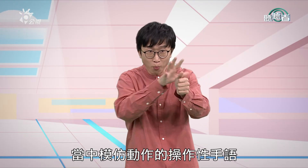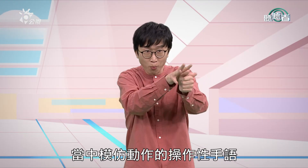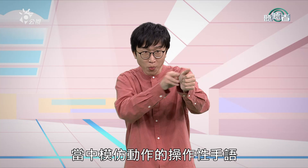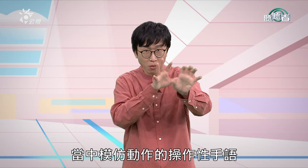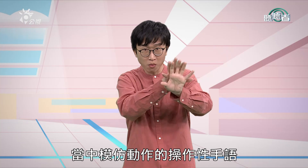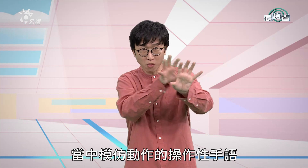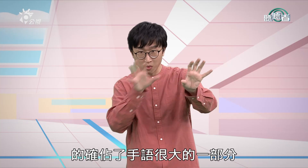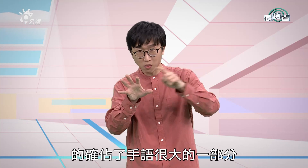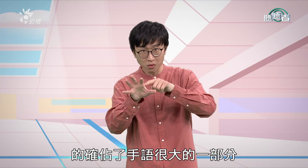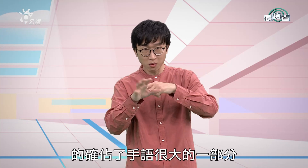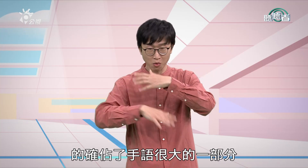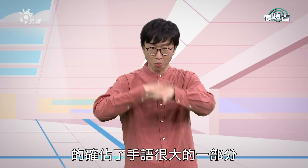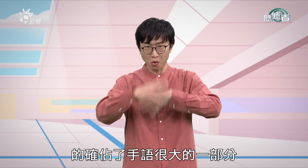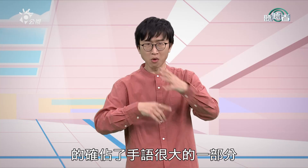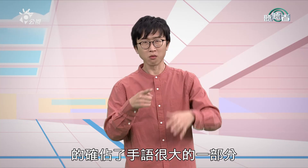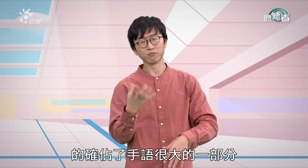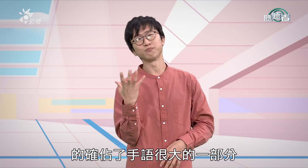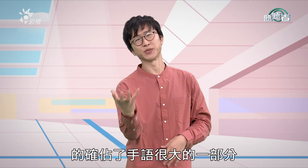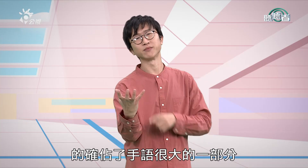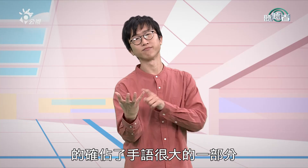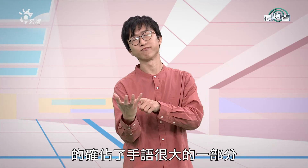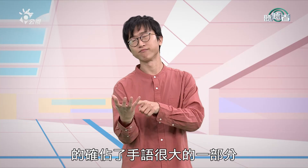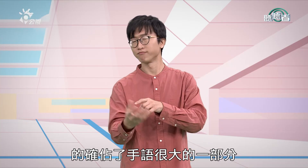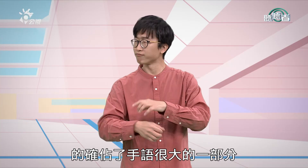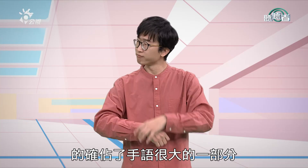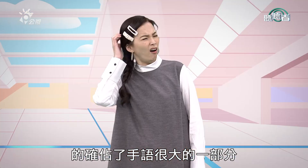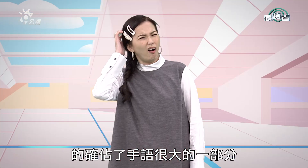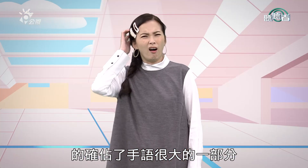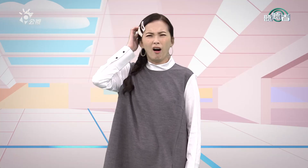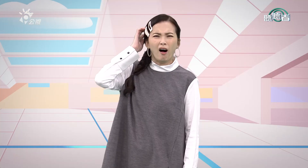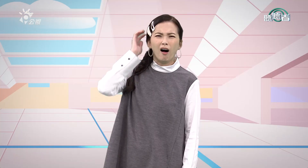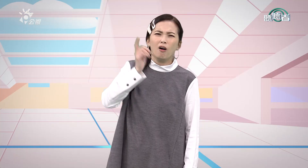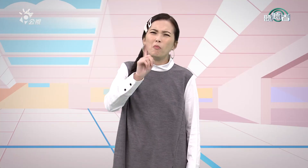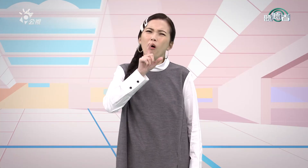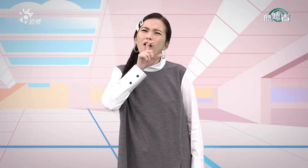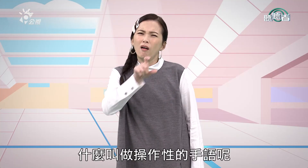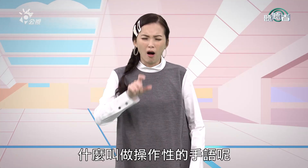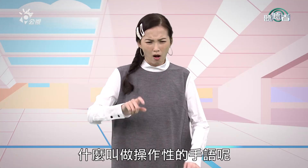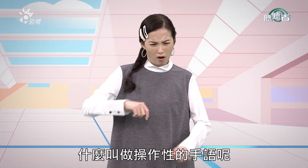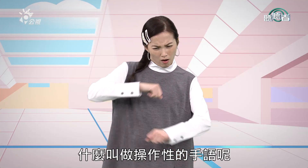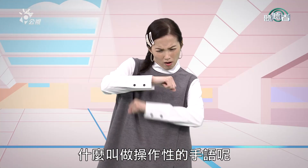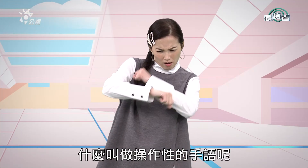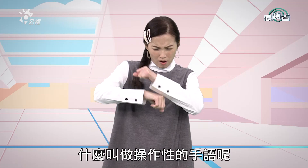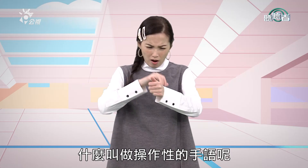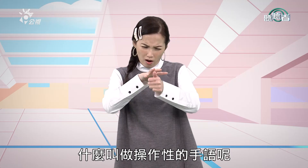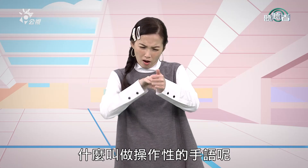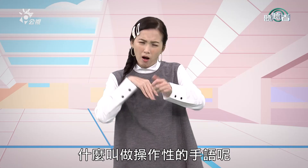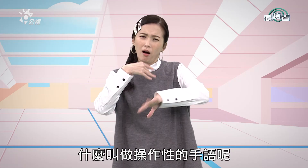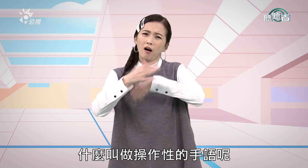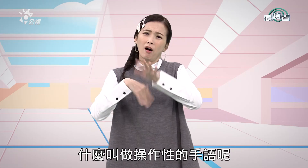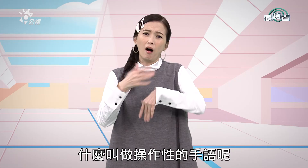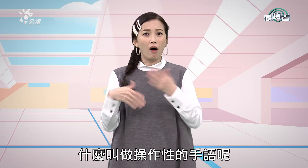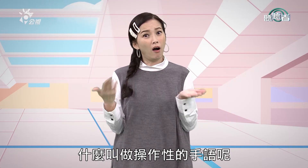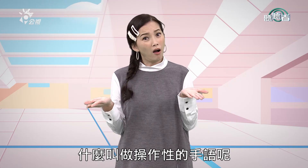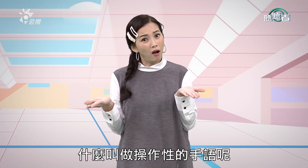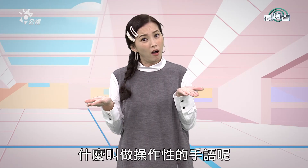性手语的确占了手语很大的一部分。 什么叫做操作性的手语